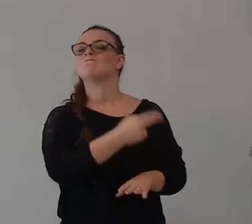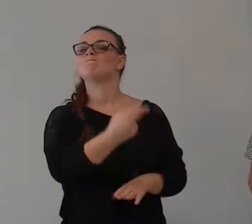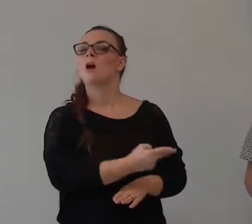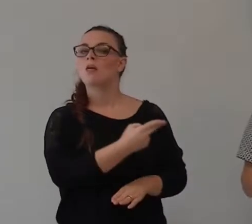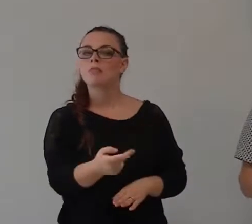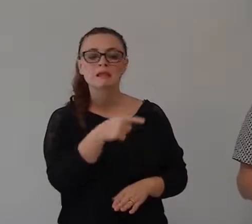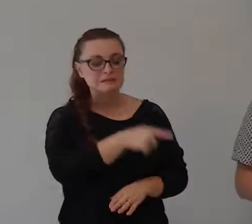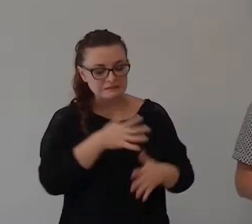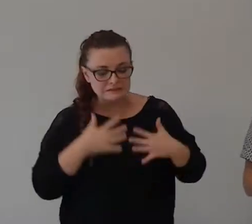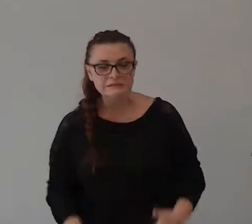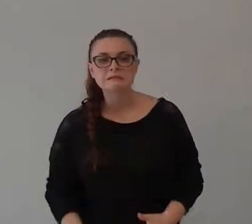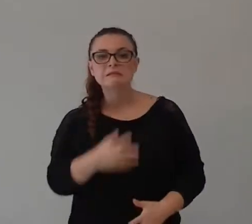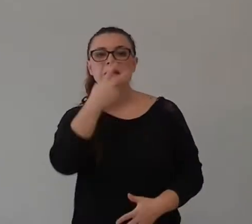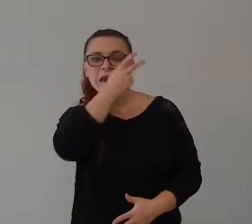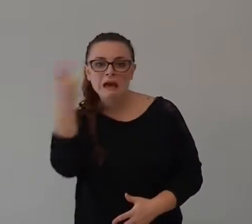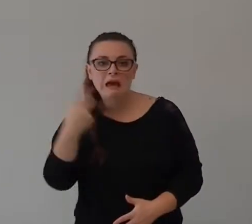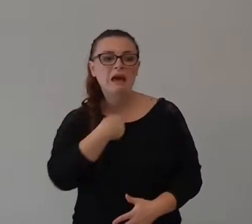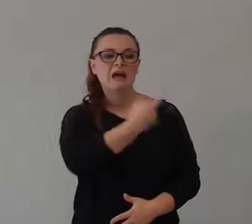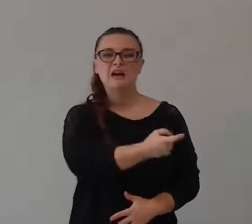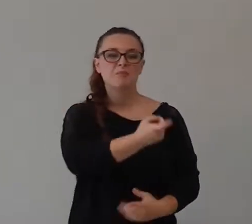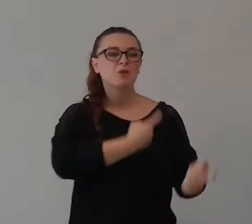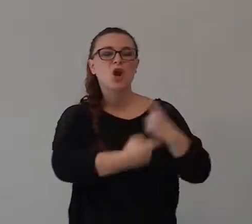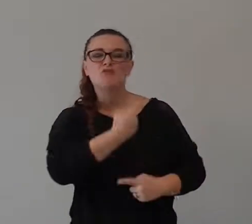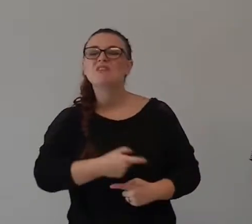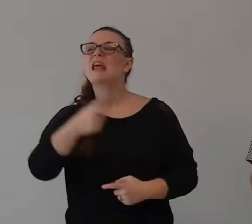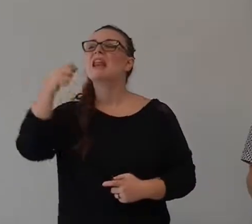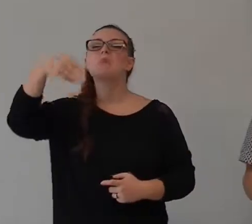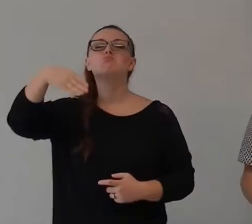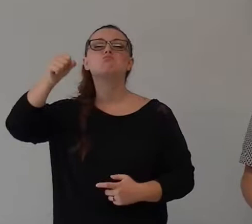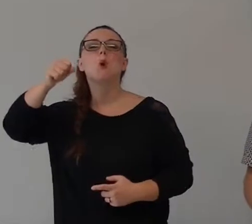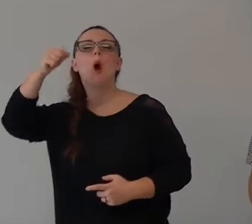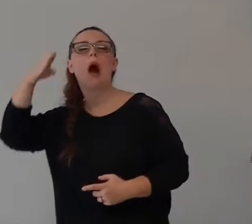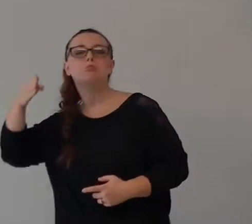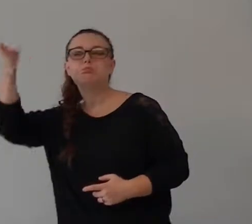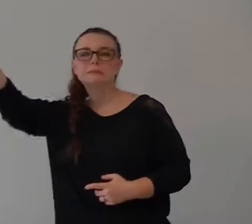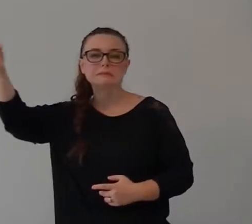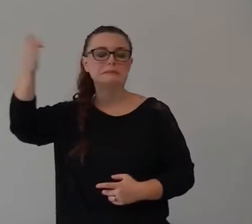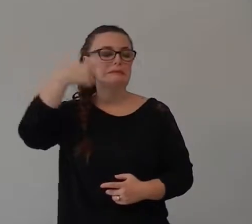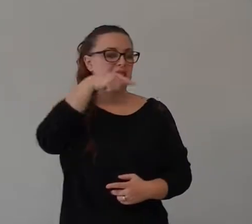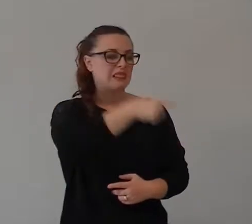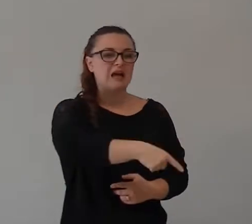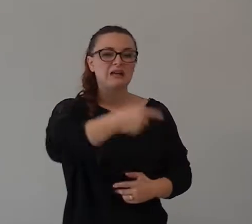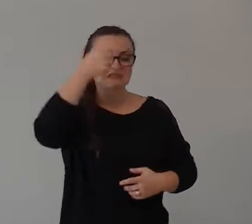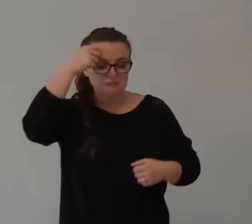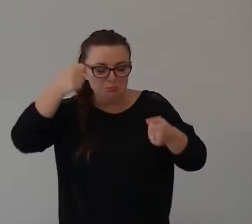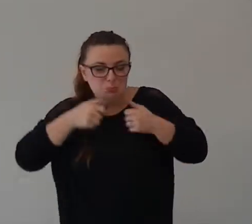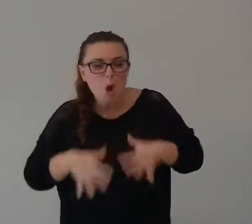nero, denutrita, sporca, sudata, polverosa, gli hanno detto che era in piedi dalla